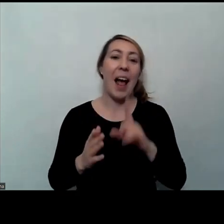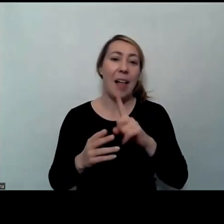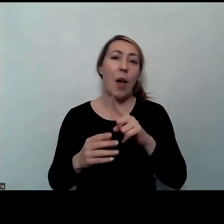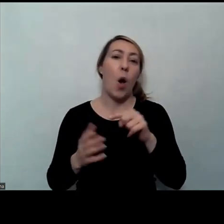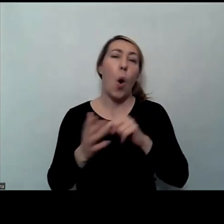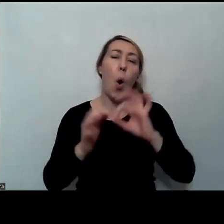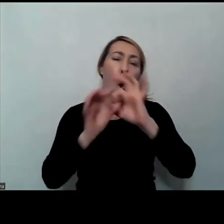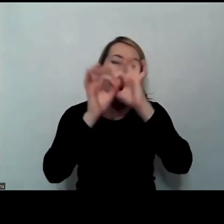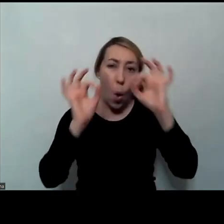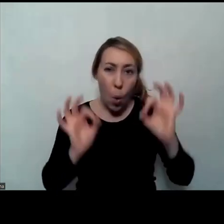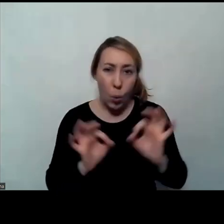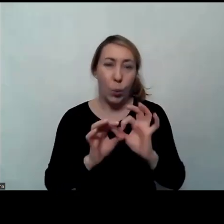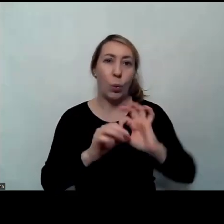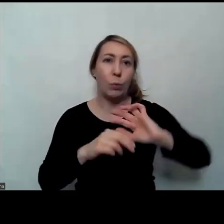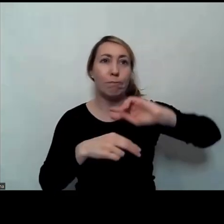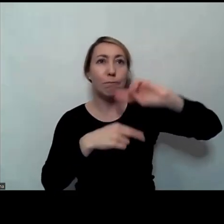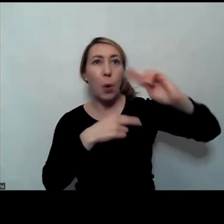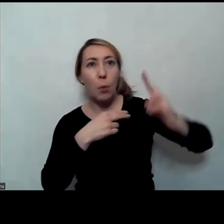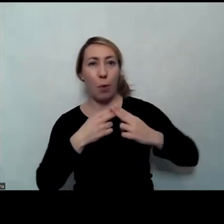był pozytywny,